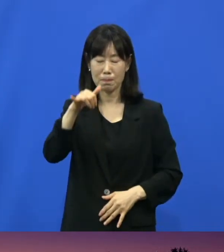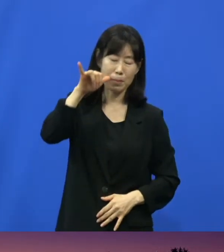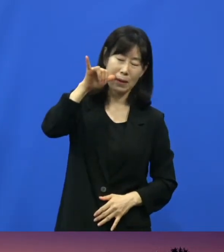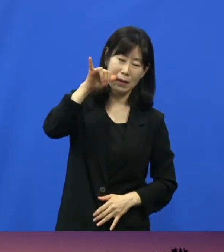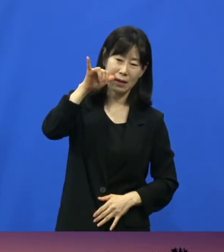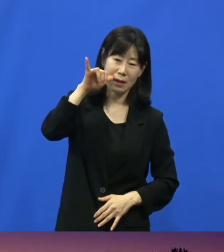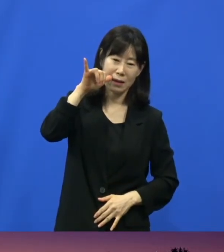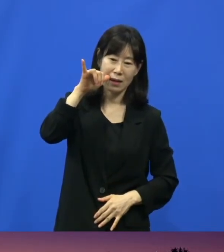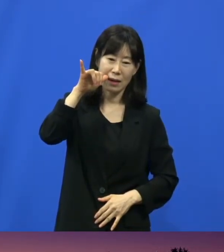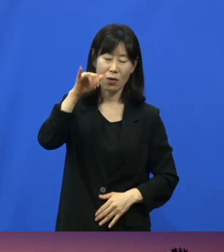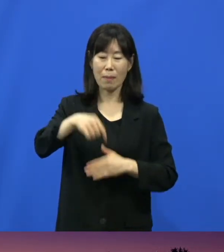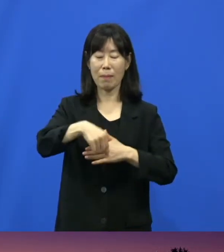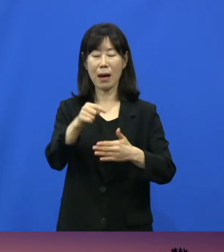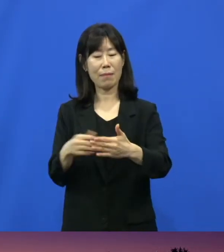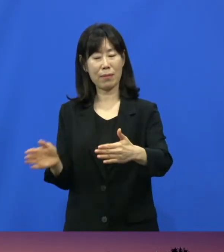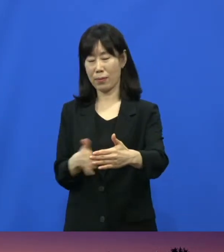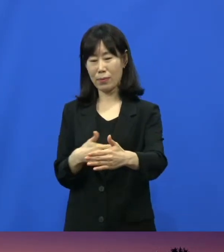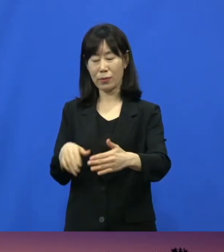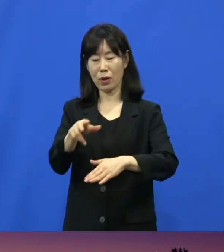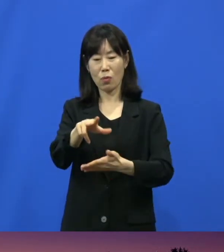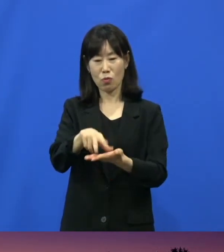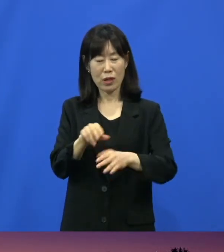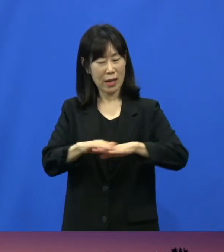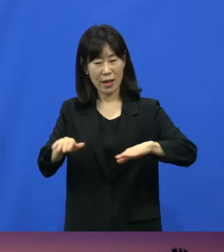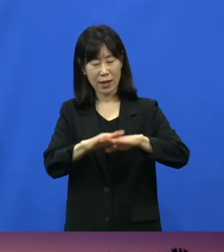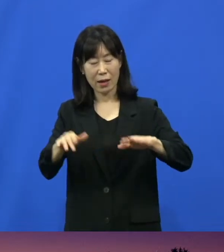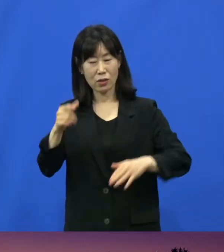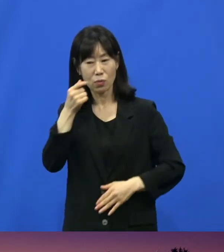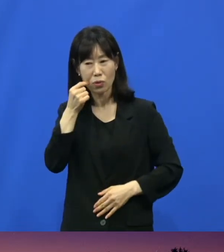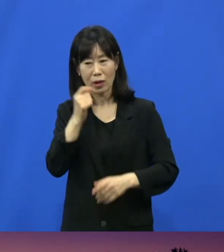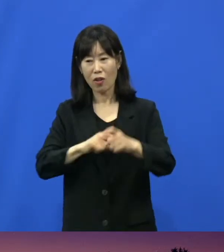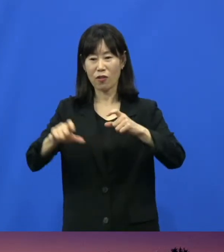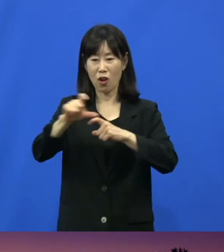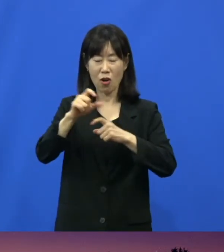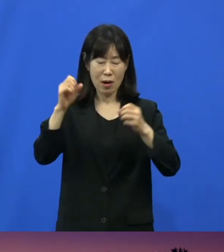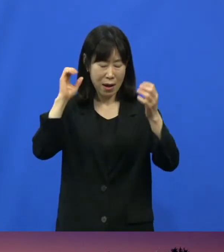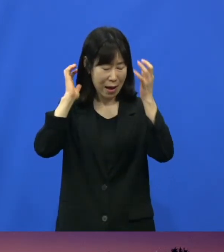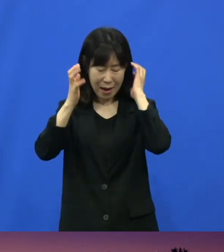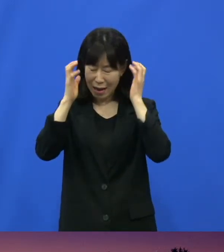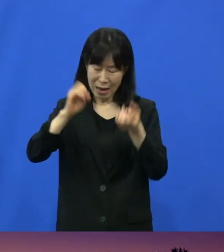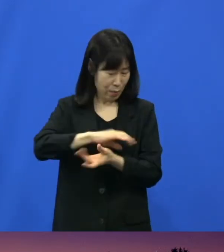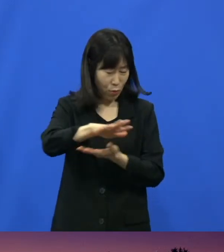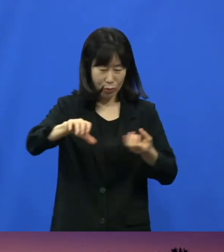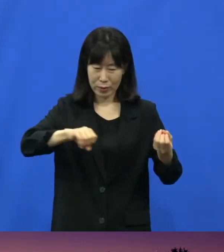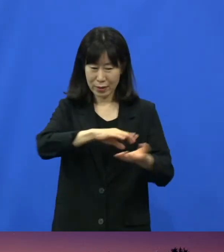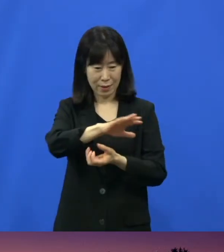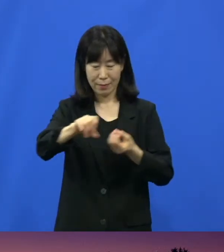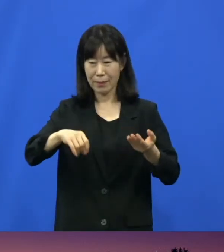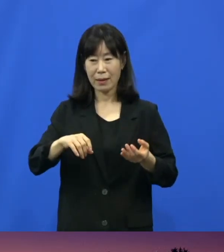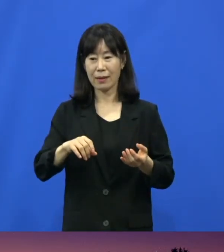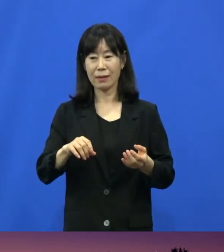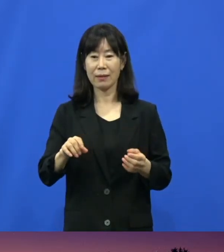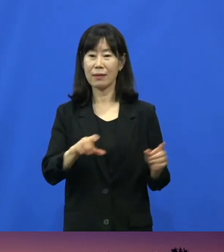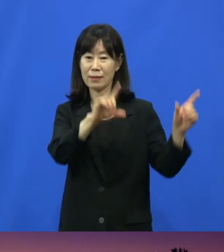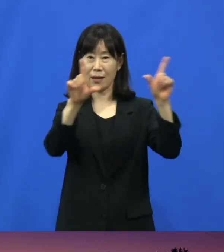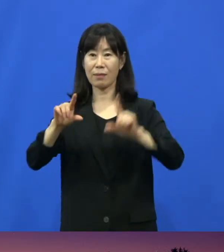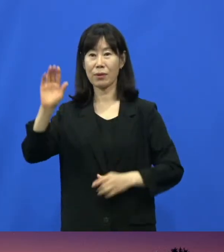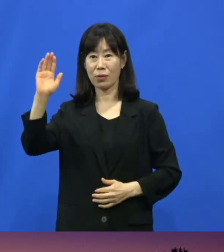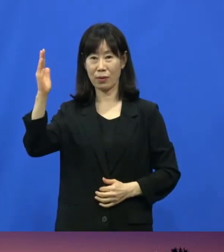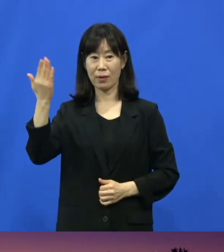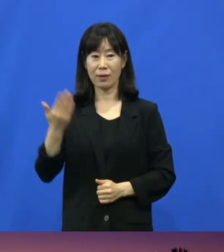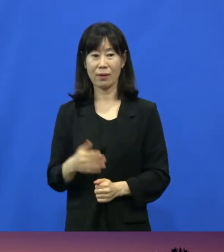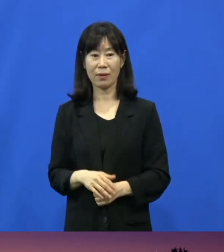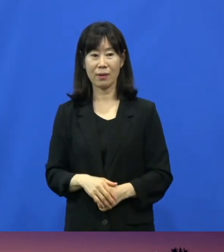더 공허해지고 문제를 해결하려고 하니까 더 문제 속에 빠져들어가고 그